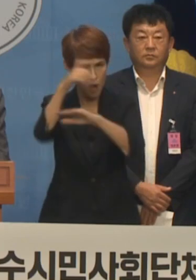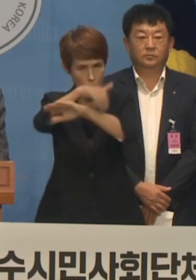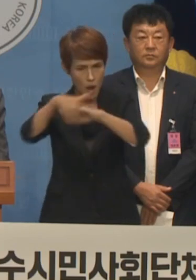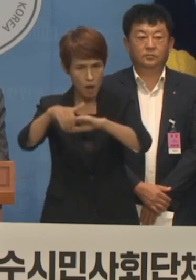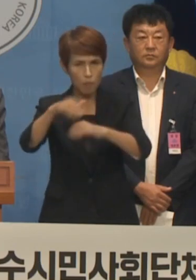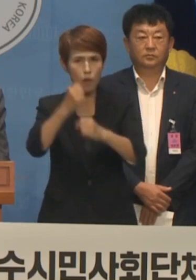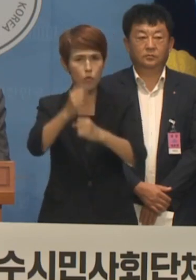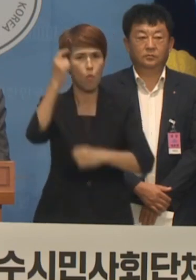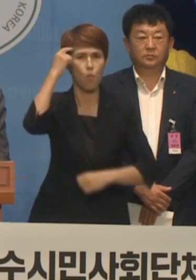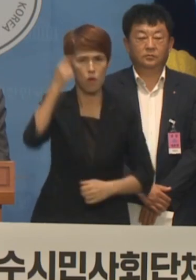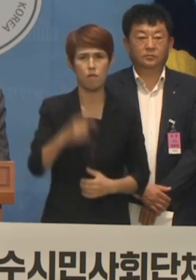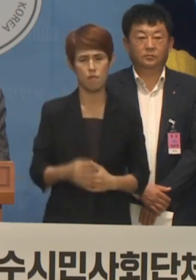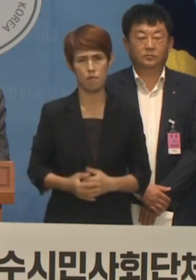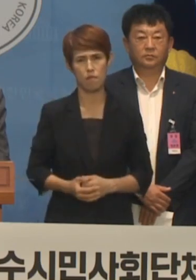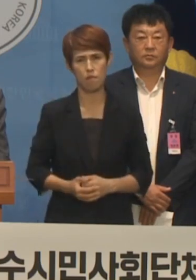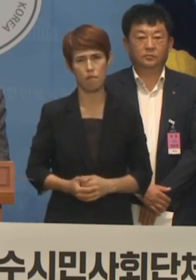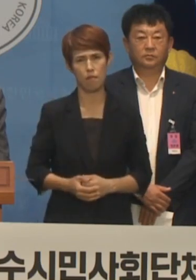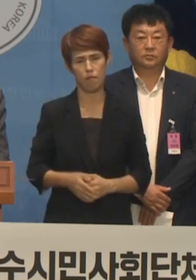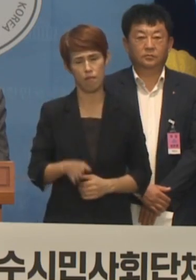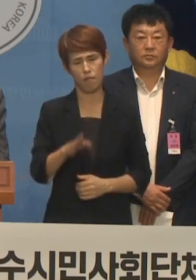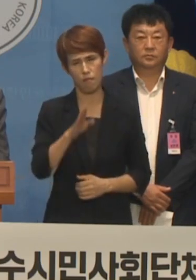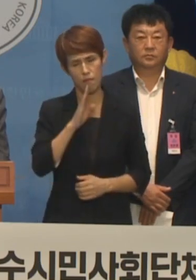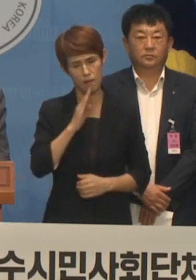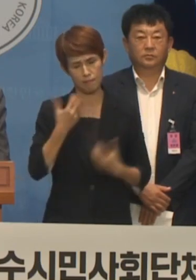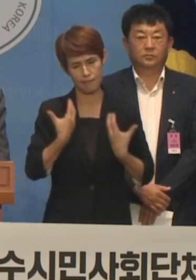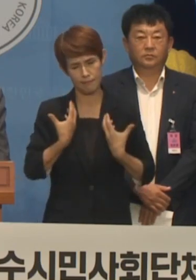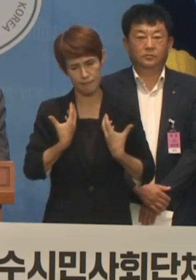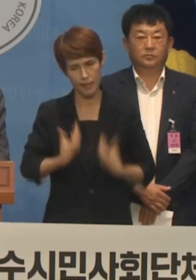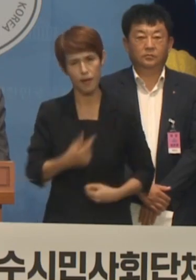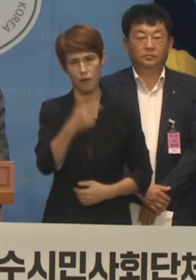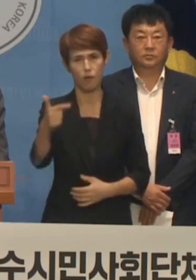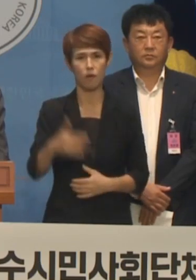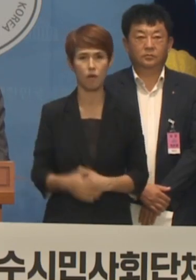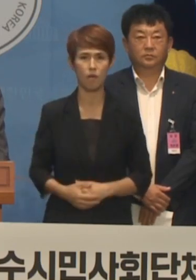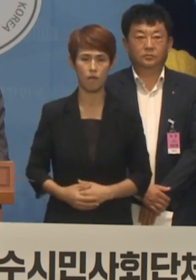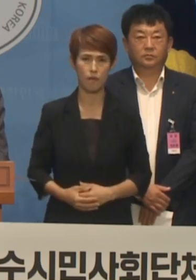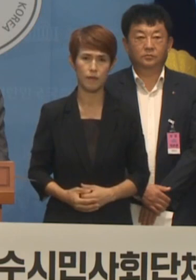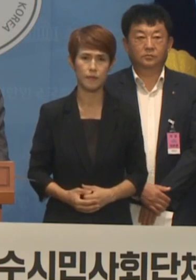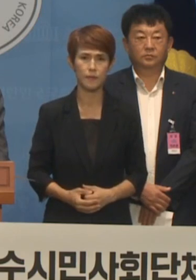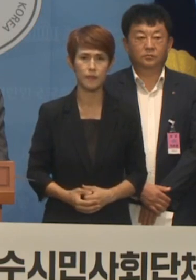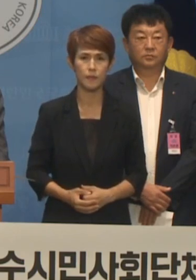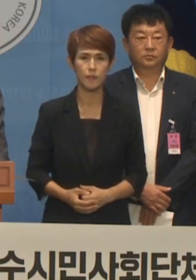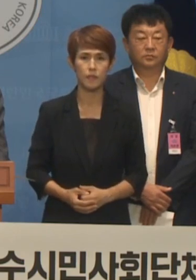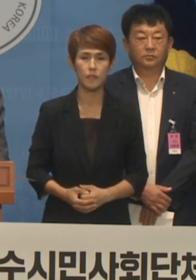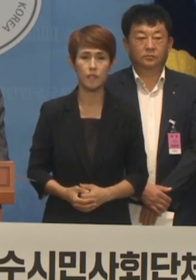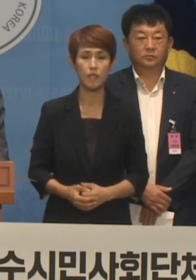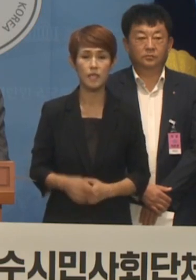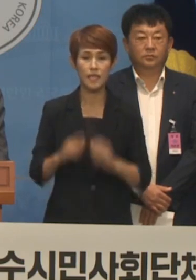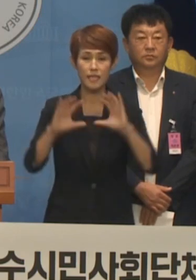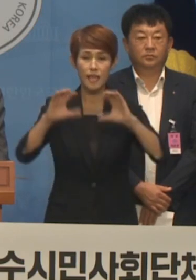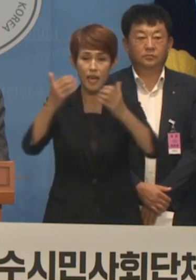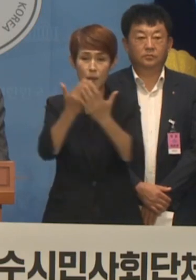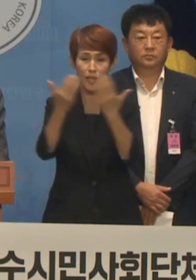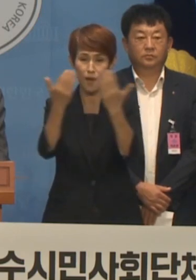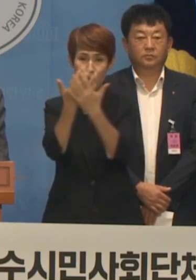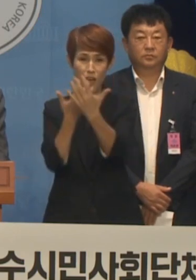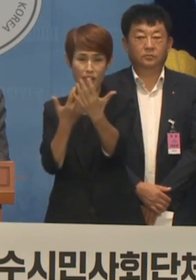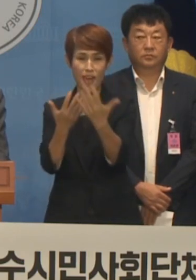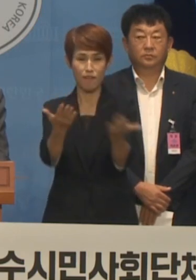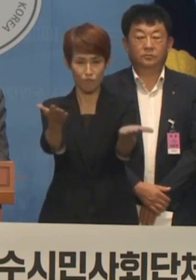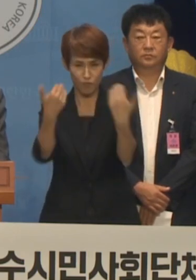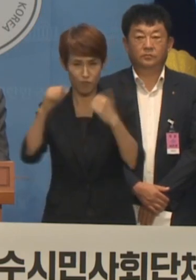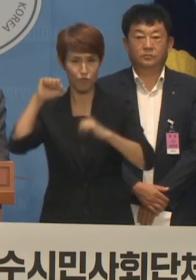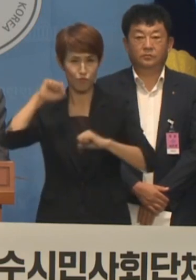시작한 것인지 심한 의구심과 자괴감에 지금 지역은 들끓고 있습니다. 여수 세계 박람회 유치